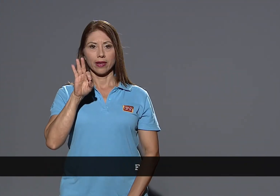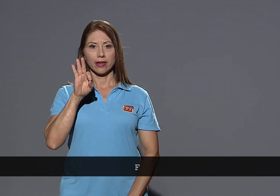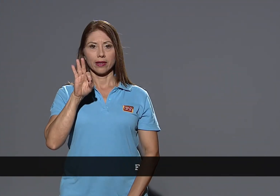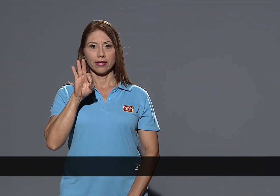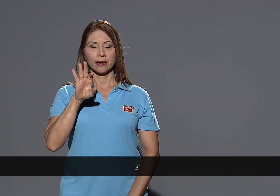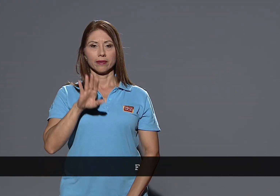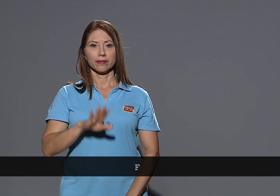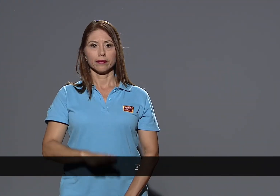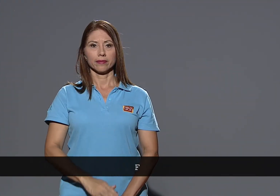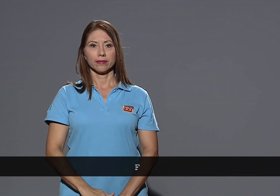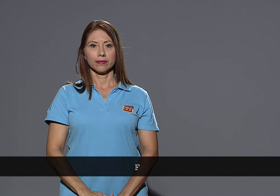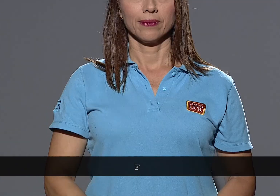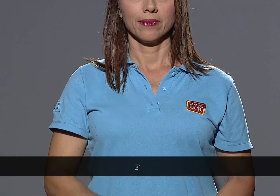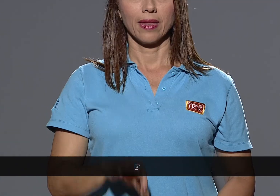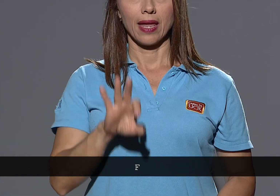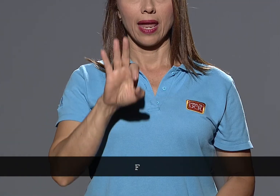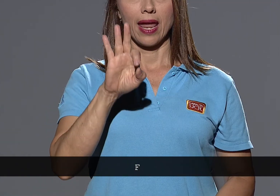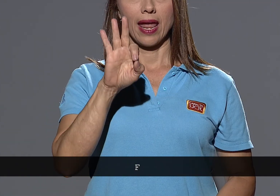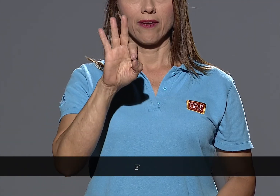F,